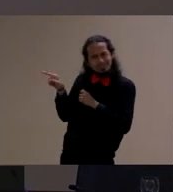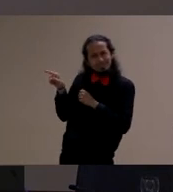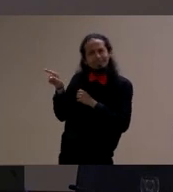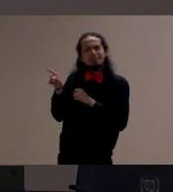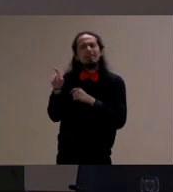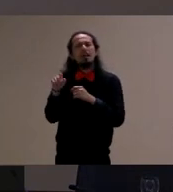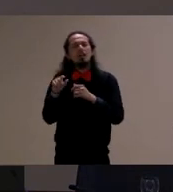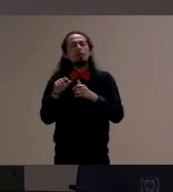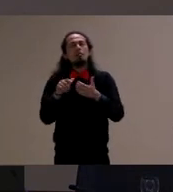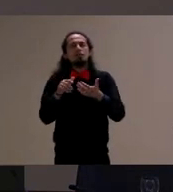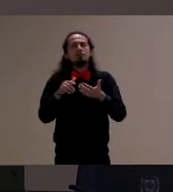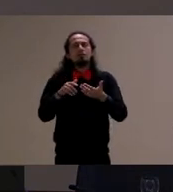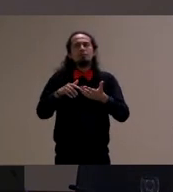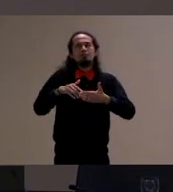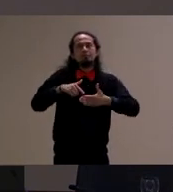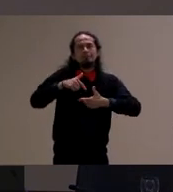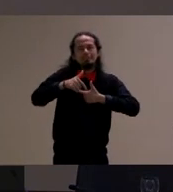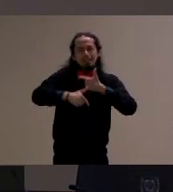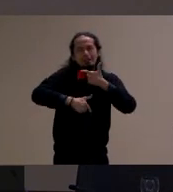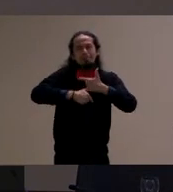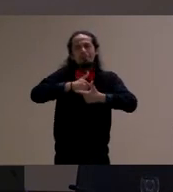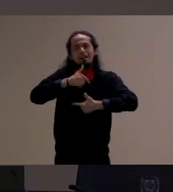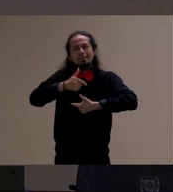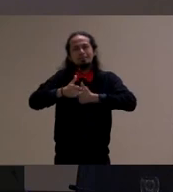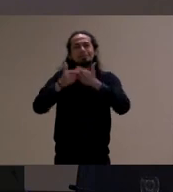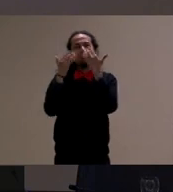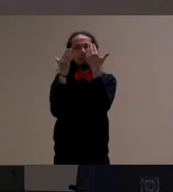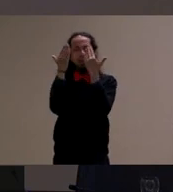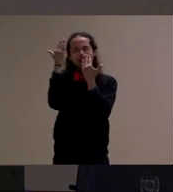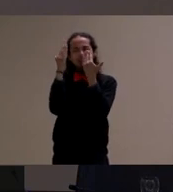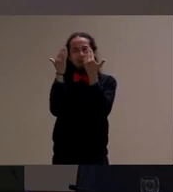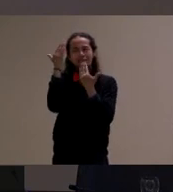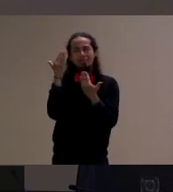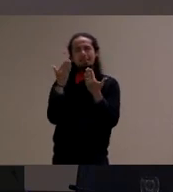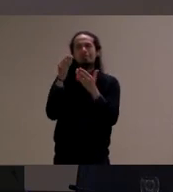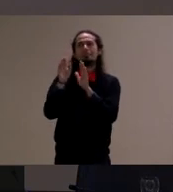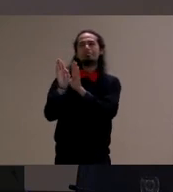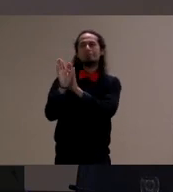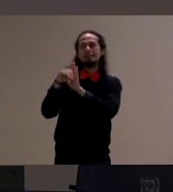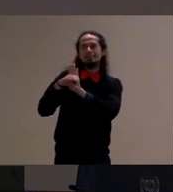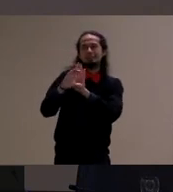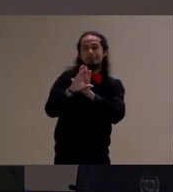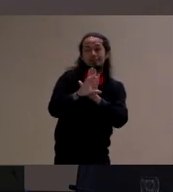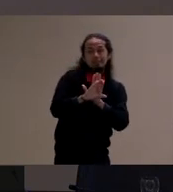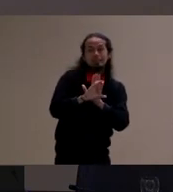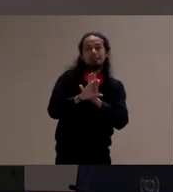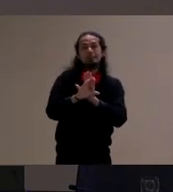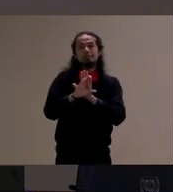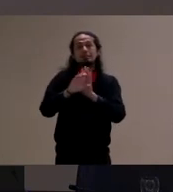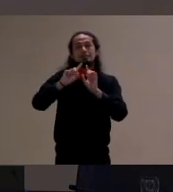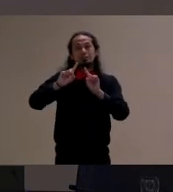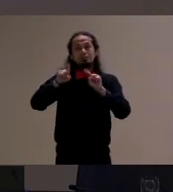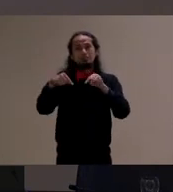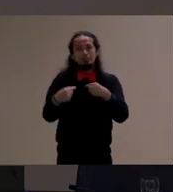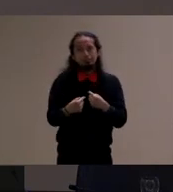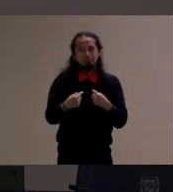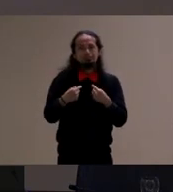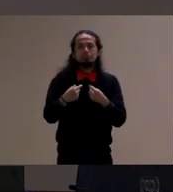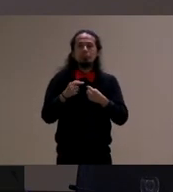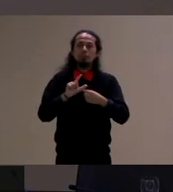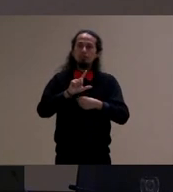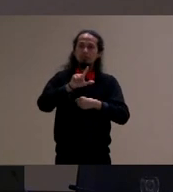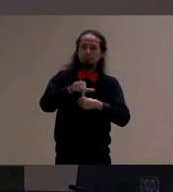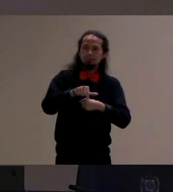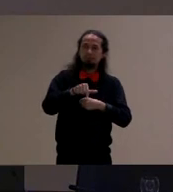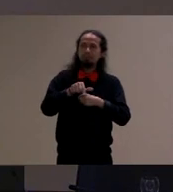análise da bncc que termina esse né ele leva para um próximo passo né E que é